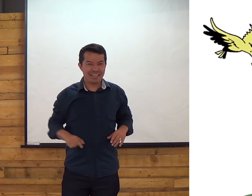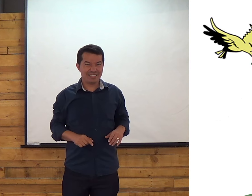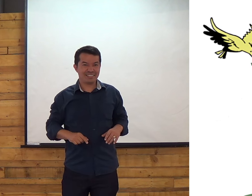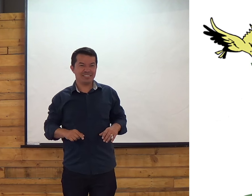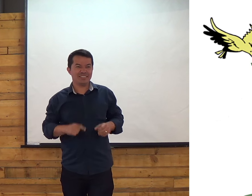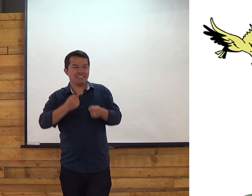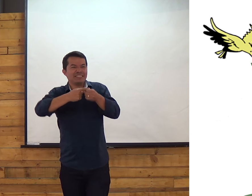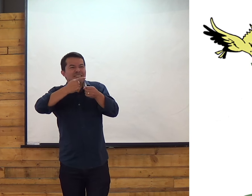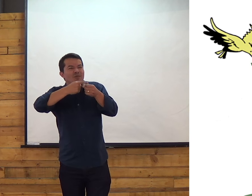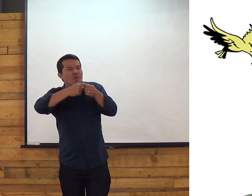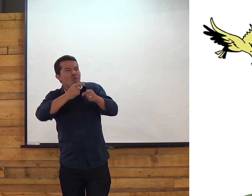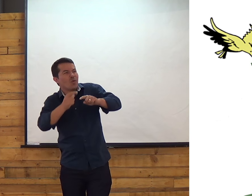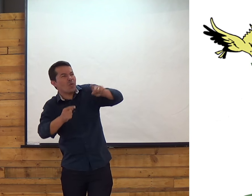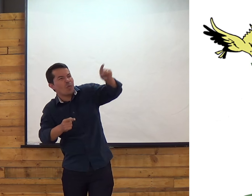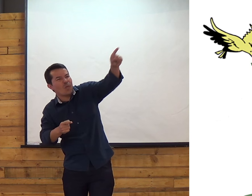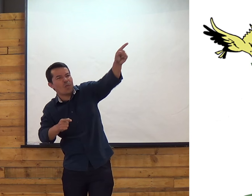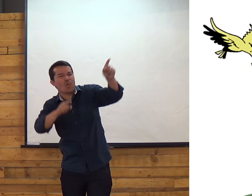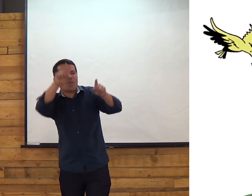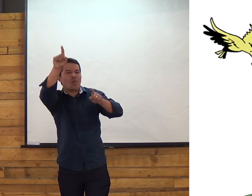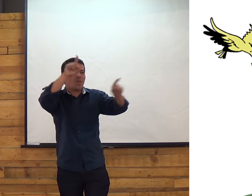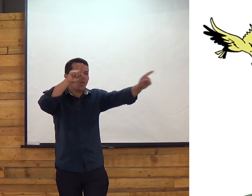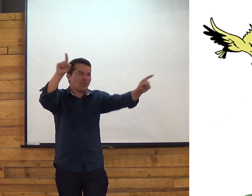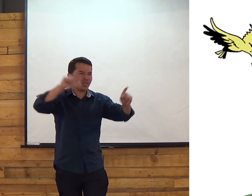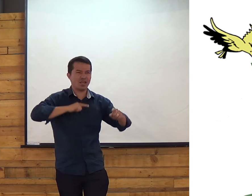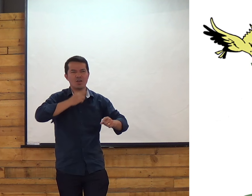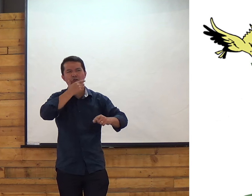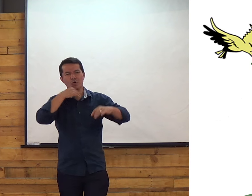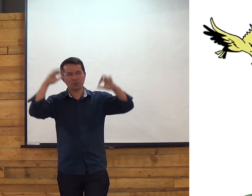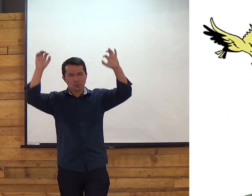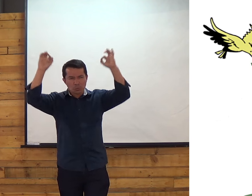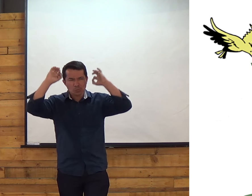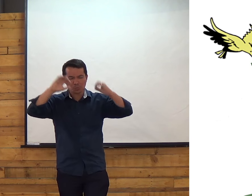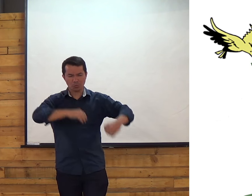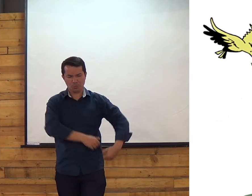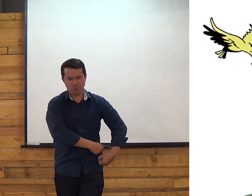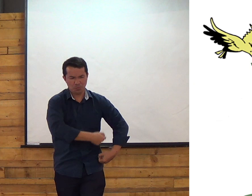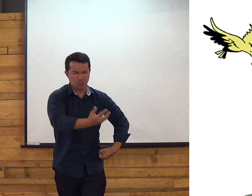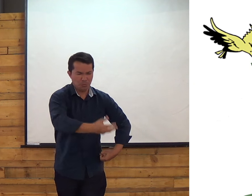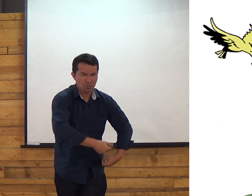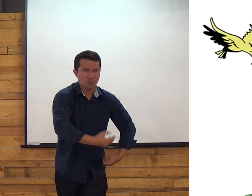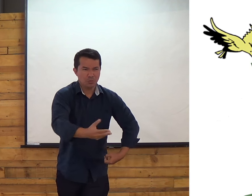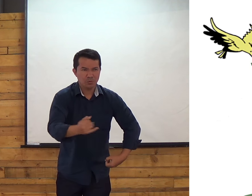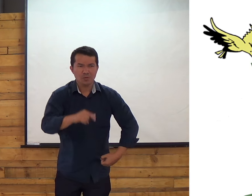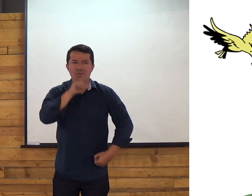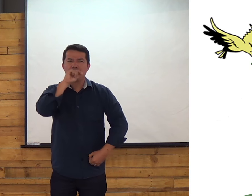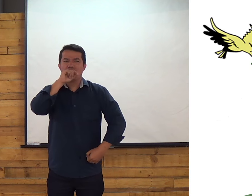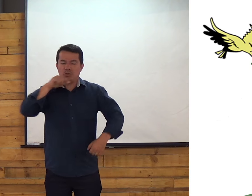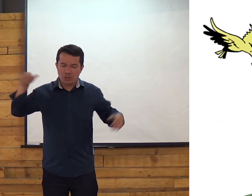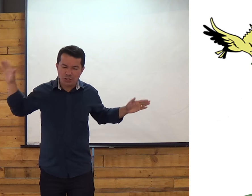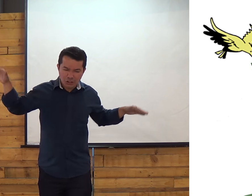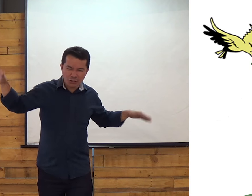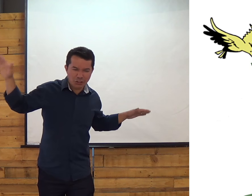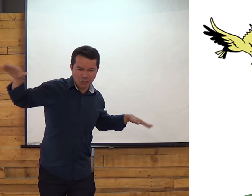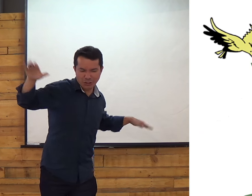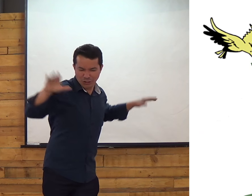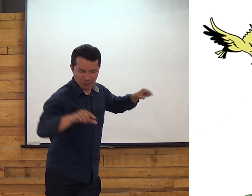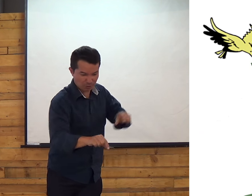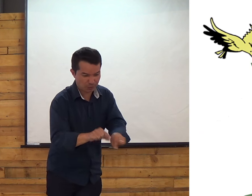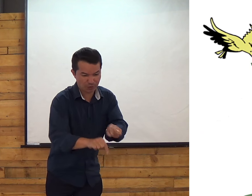Talvez em outros lugares, em outras cidades, de repente há sim um semeador que